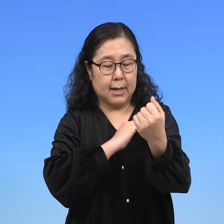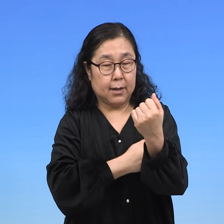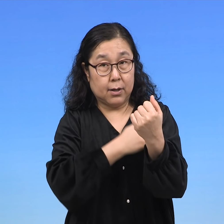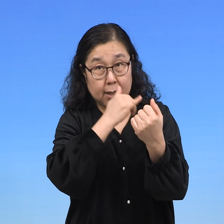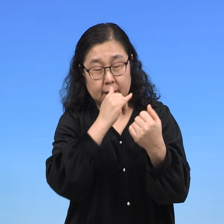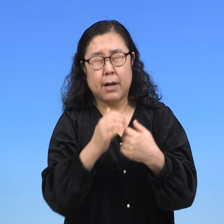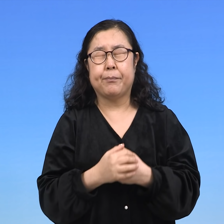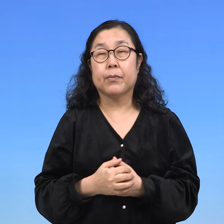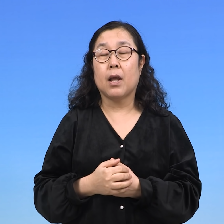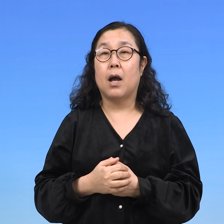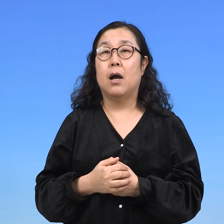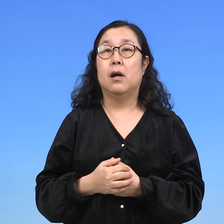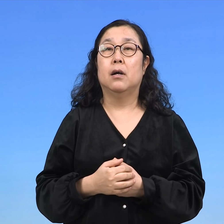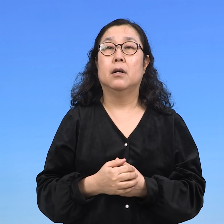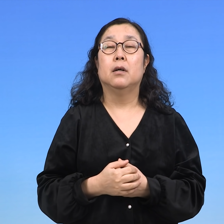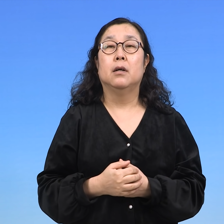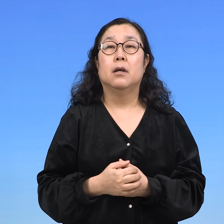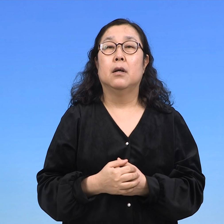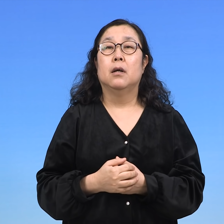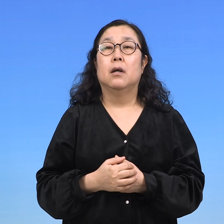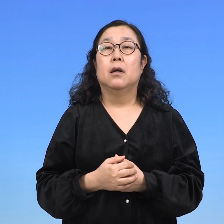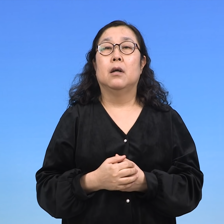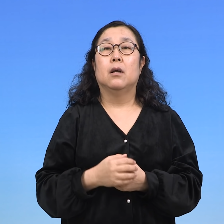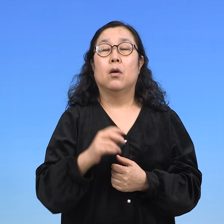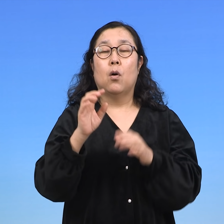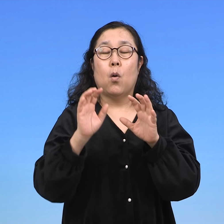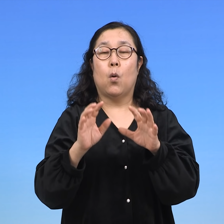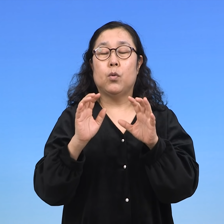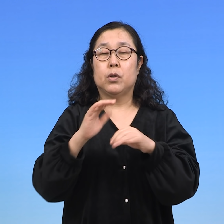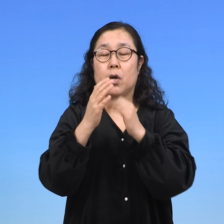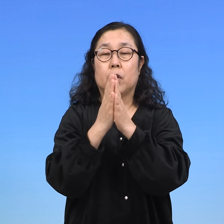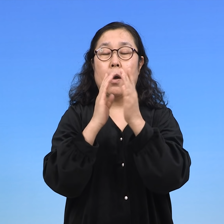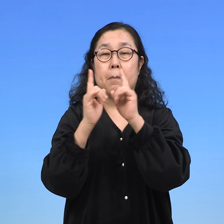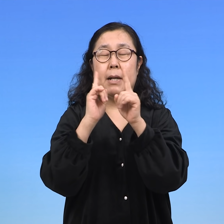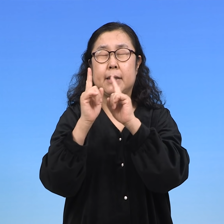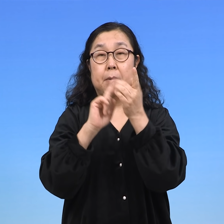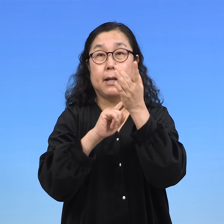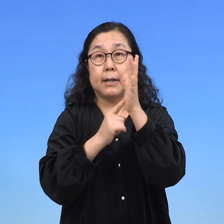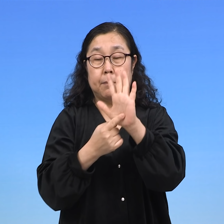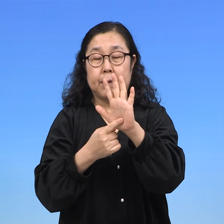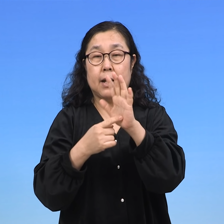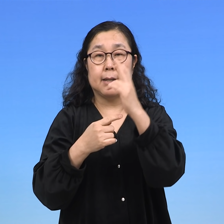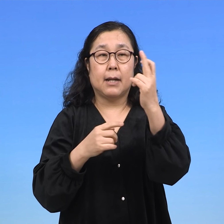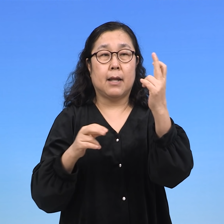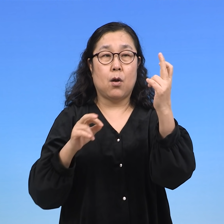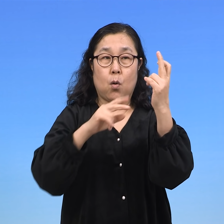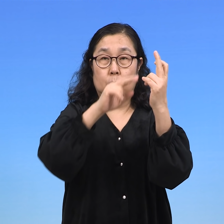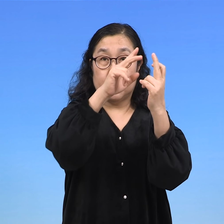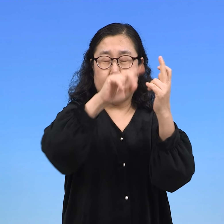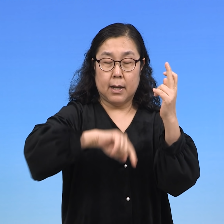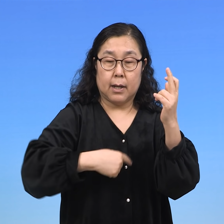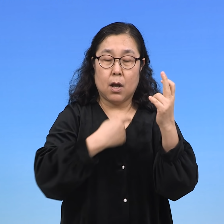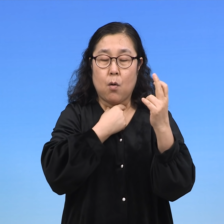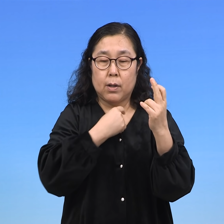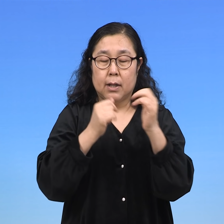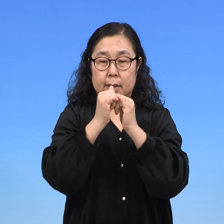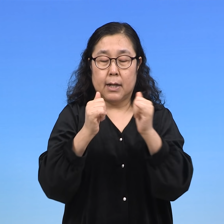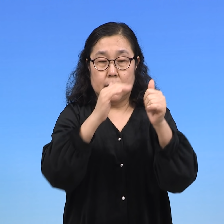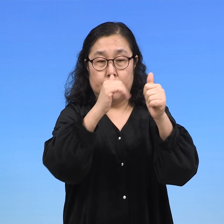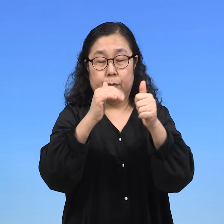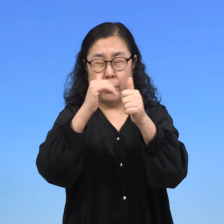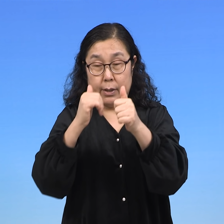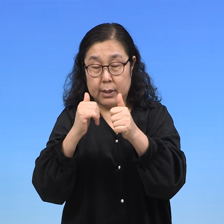바로 본문 마가복음 13장 3장 13절 14절에 나옵니다. 또 산에 오르사 자기가